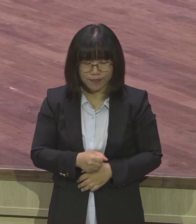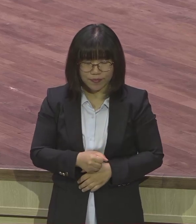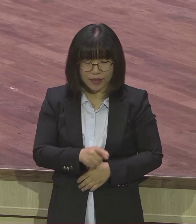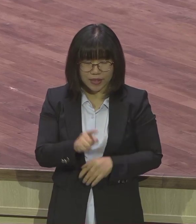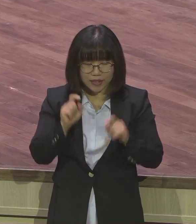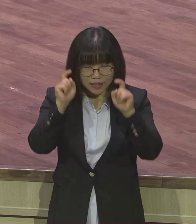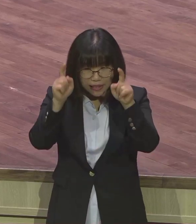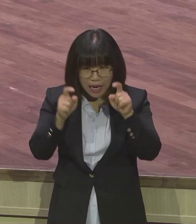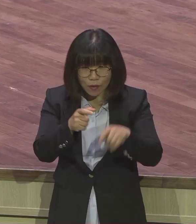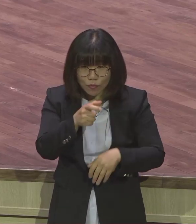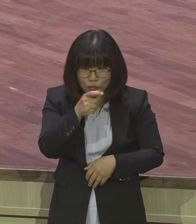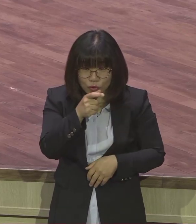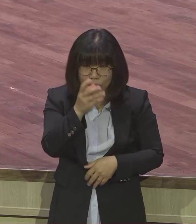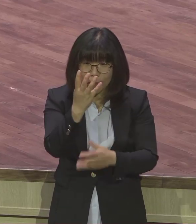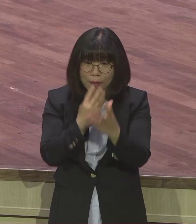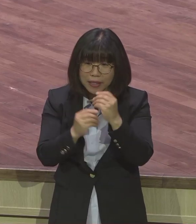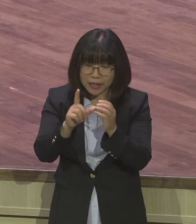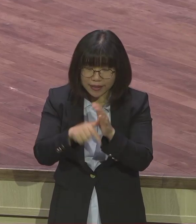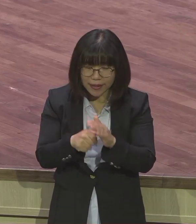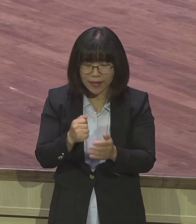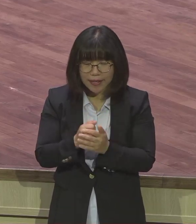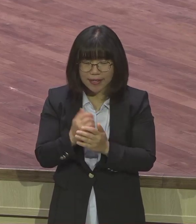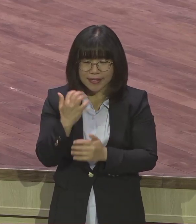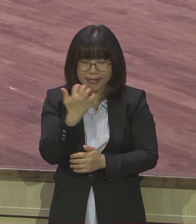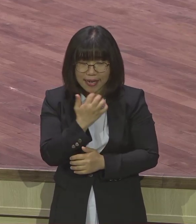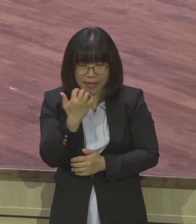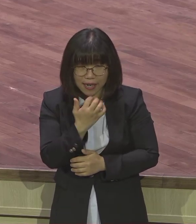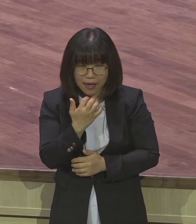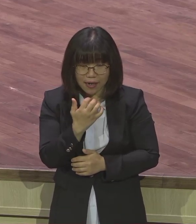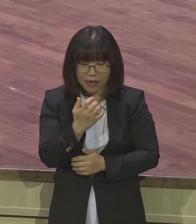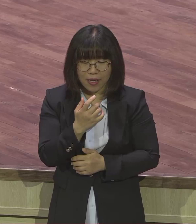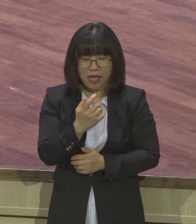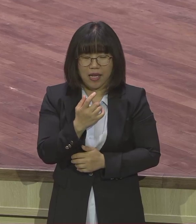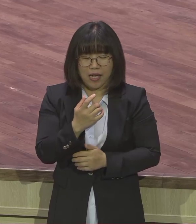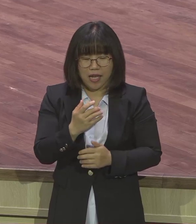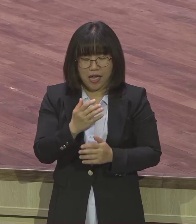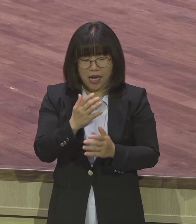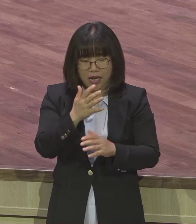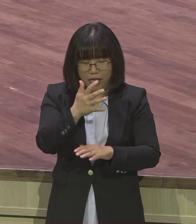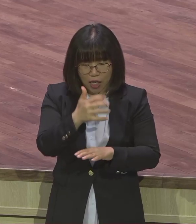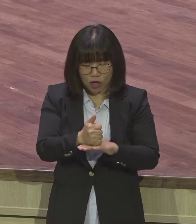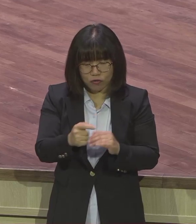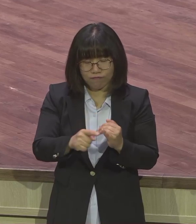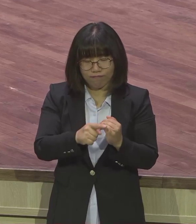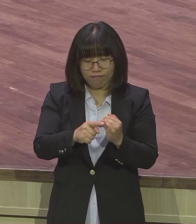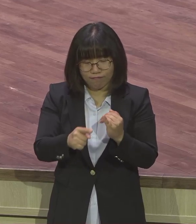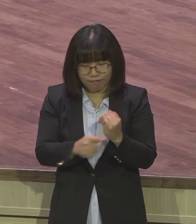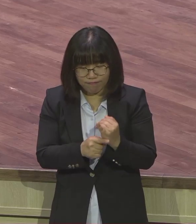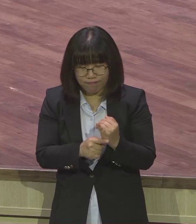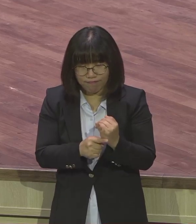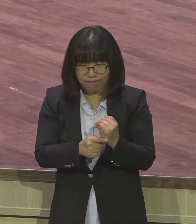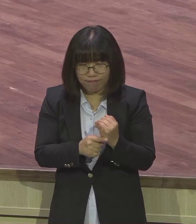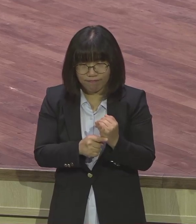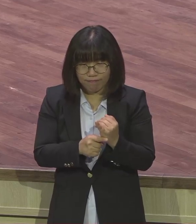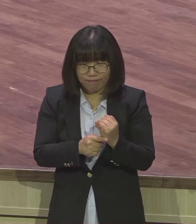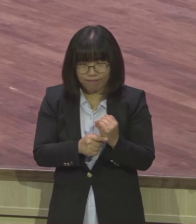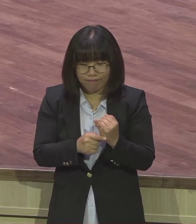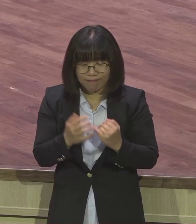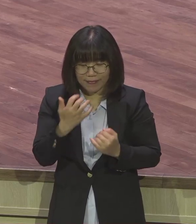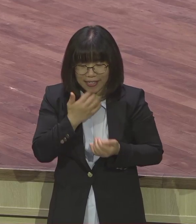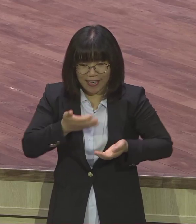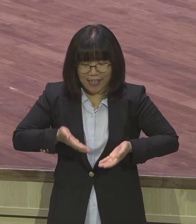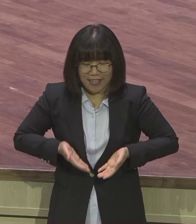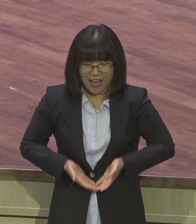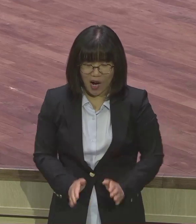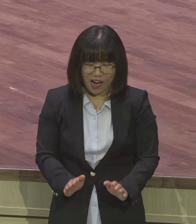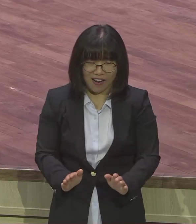떼가 물을 먹으러 올 때에 새끼를 베니 가지 앞에서 새끼를 베므로 얼룩얼룩한 것과 점이 있고 아롱진 것을 낳은지라.